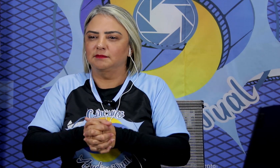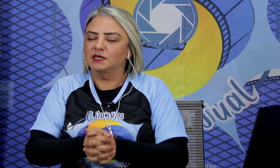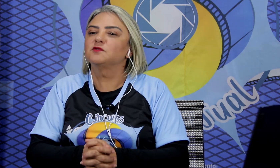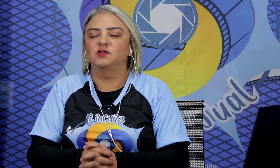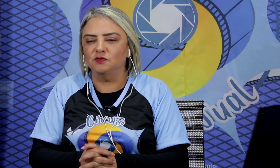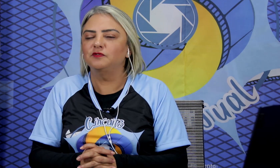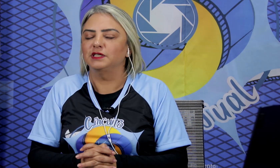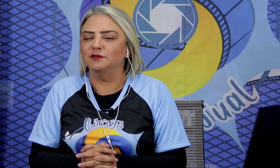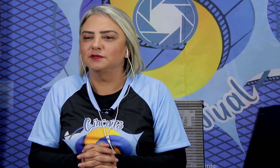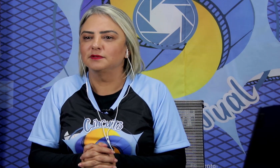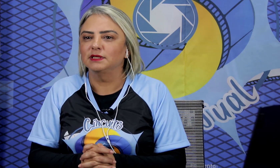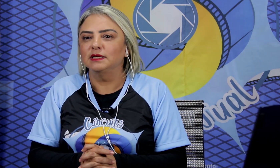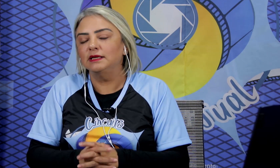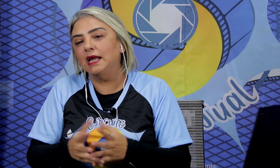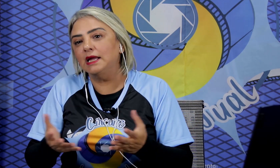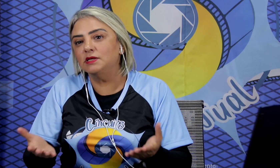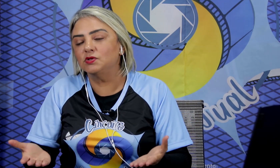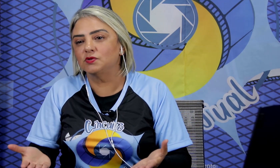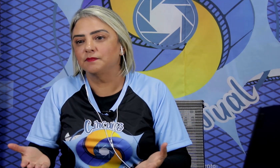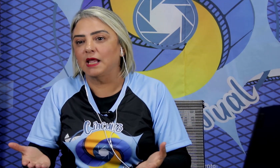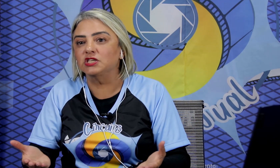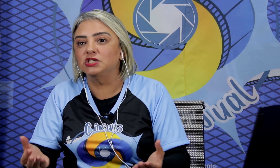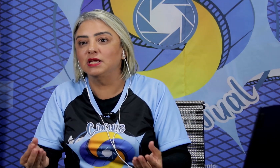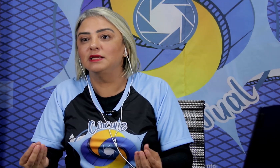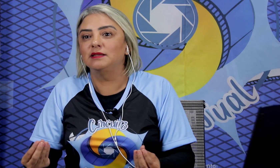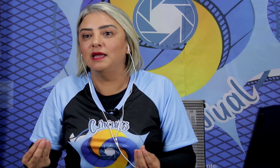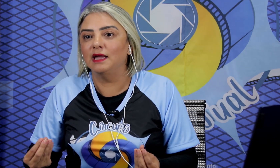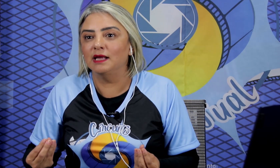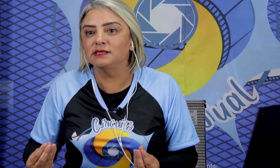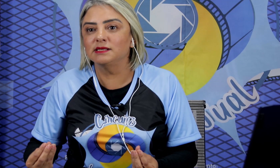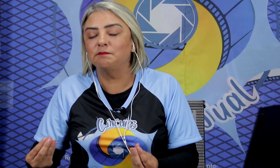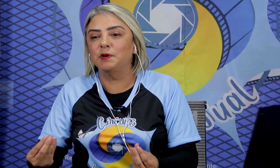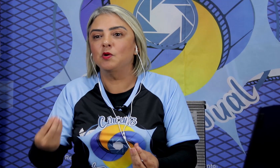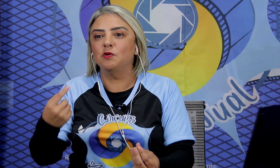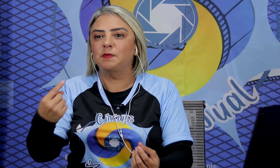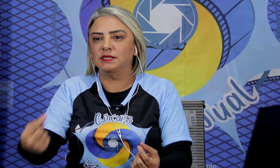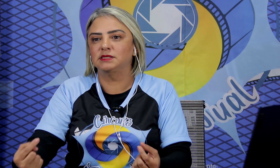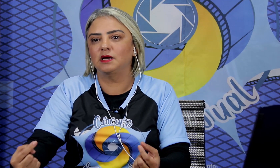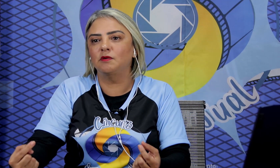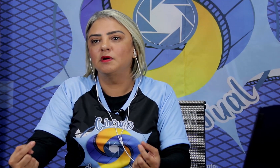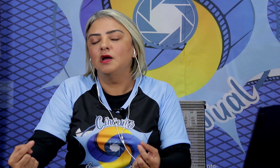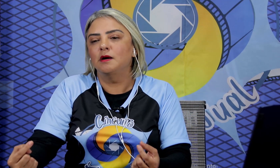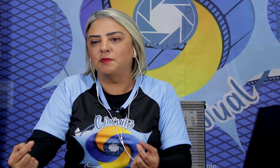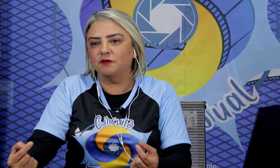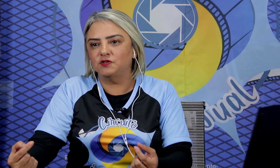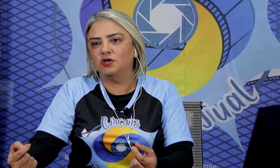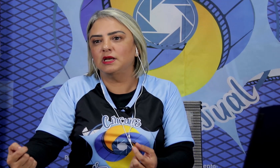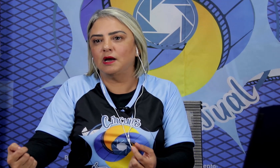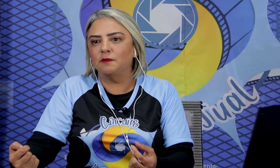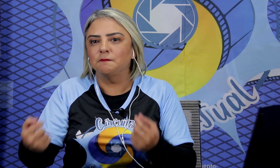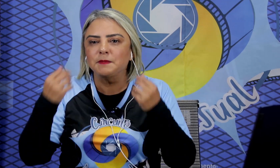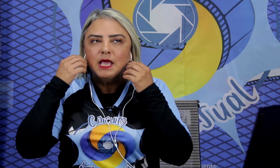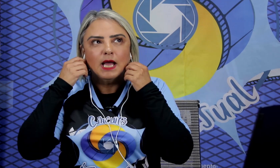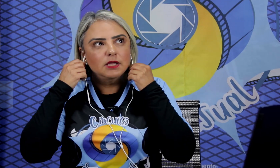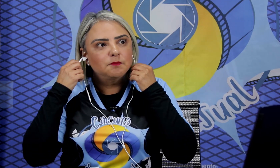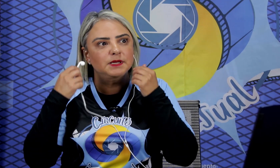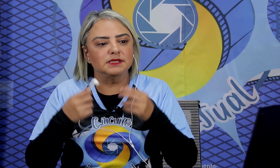foi sofrido. E é isso. A gente tem que ter essa preocupação profissional. Aí eu